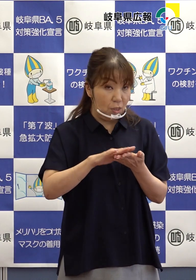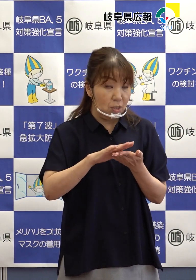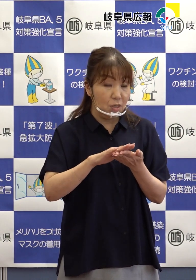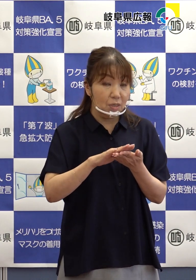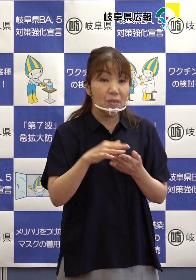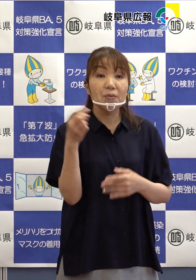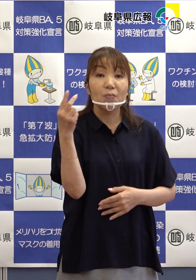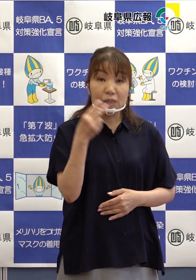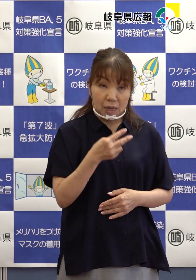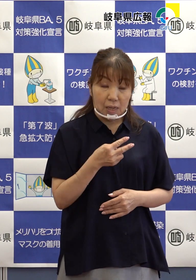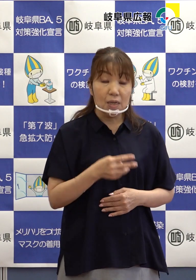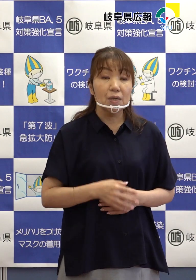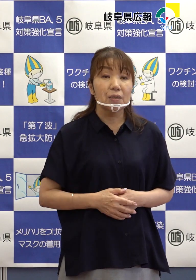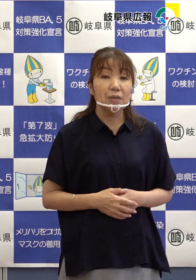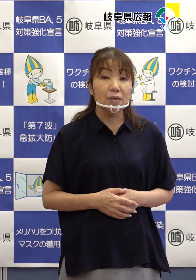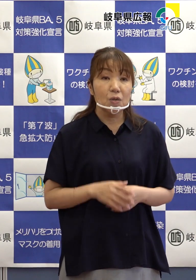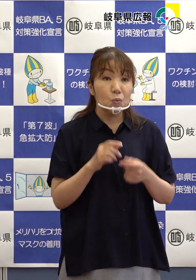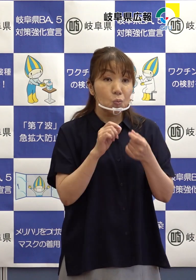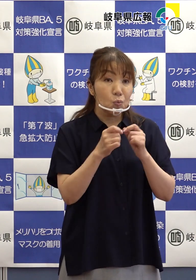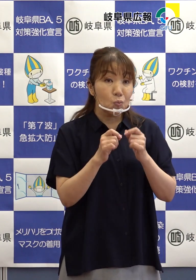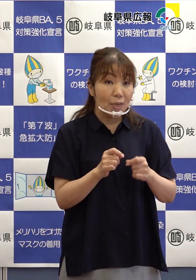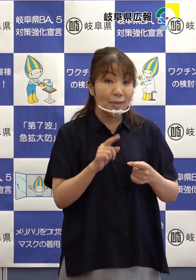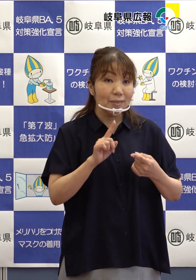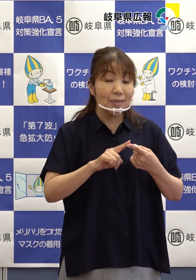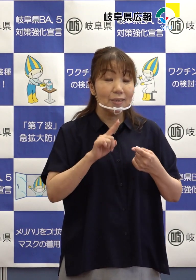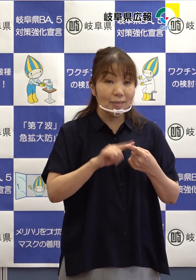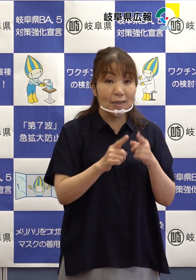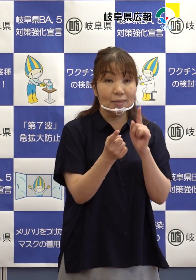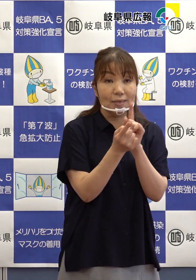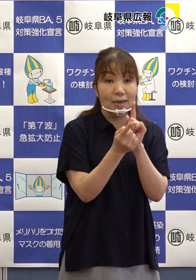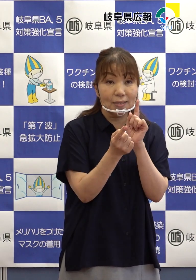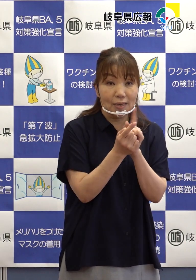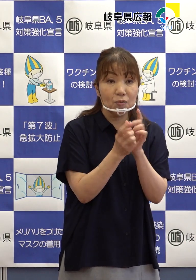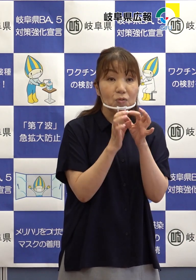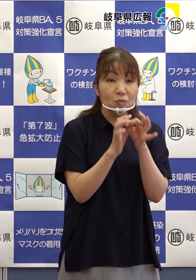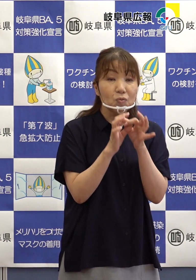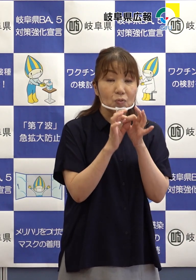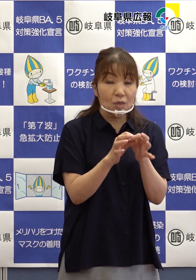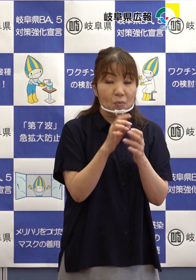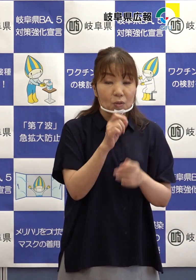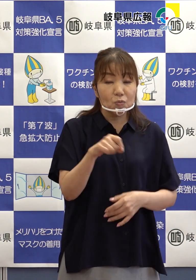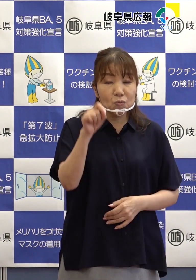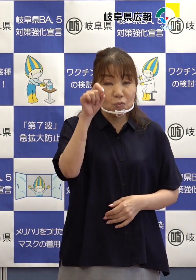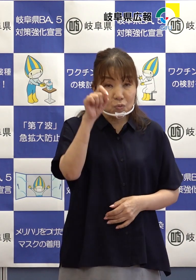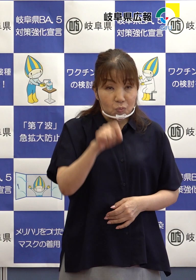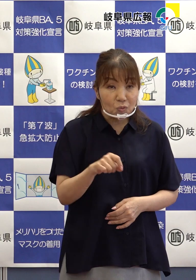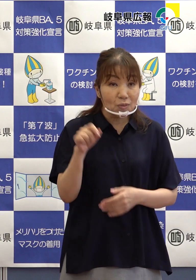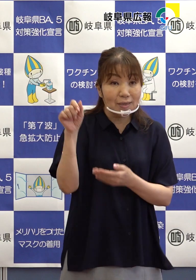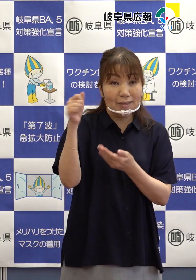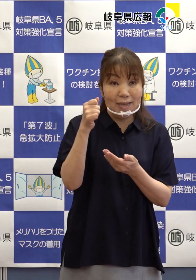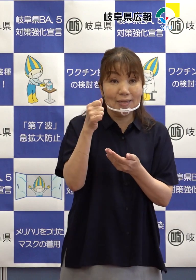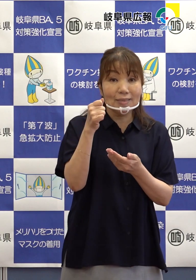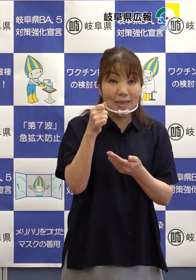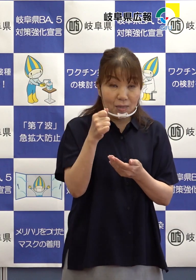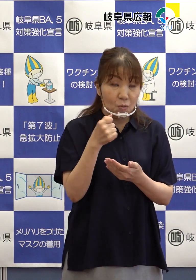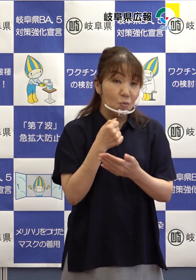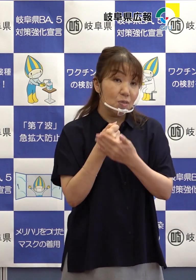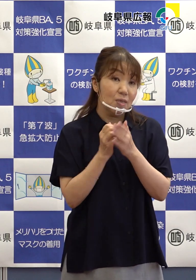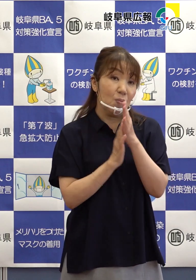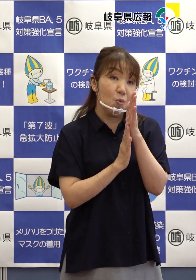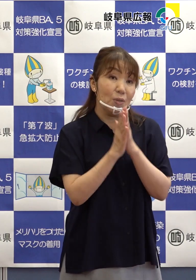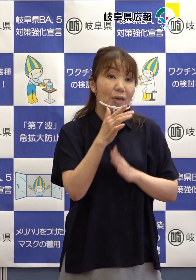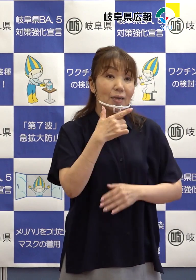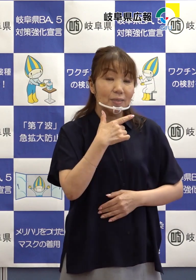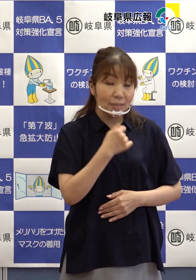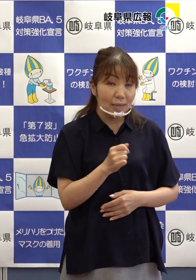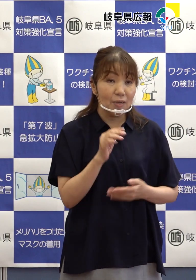そしてまた具体的な対策については十分な財政的なシーンをお願いしたいとこういうことを建議した